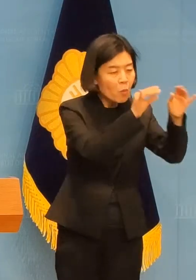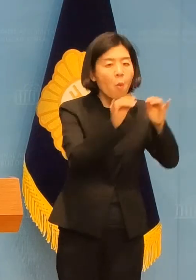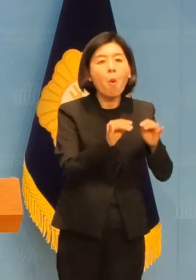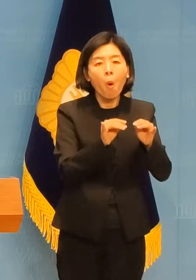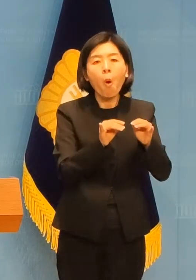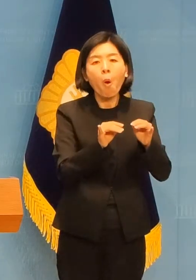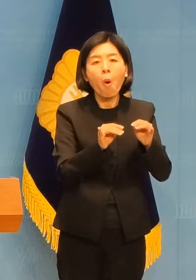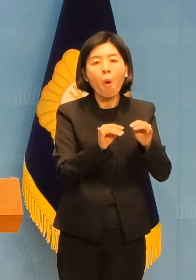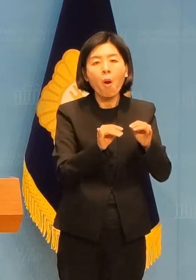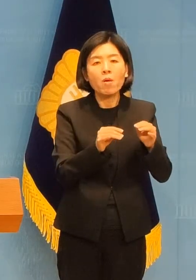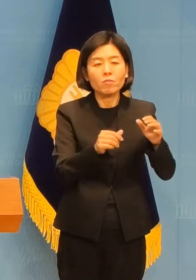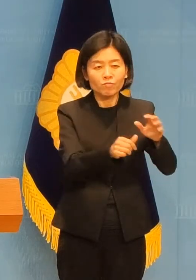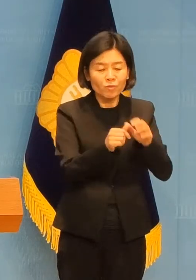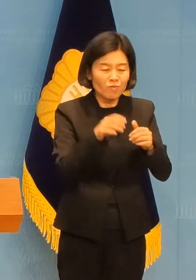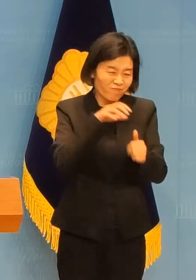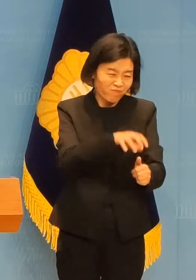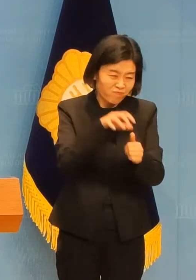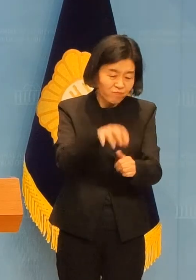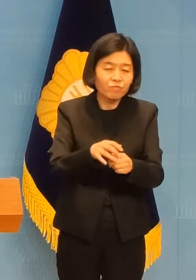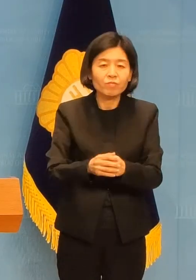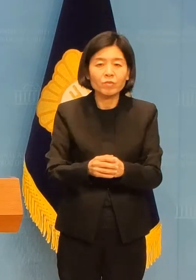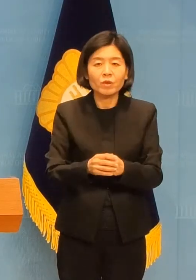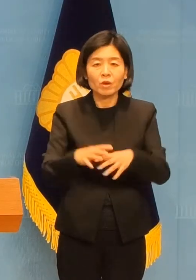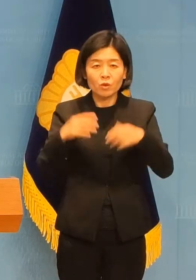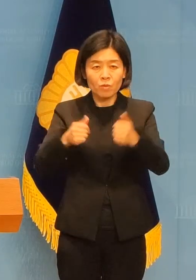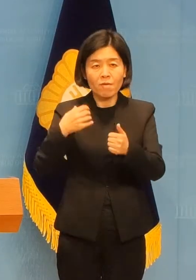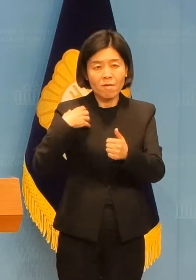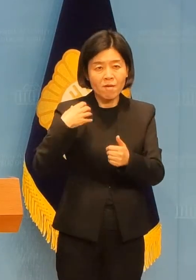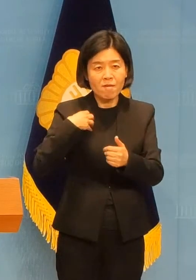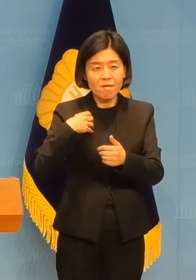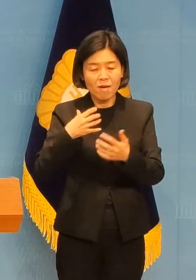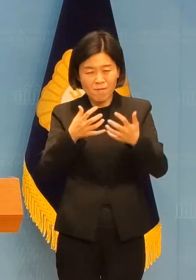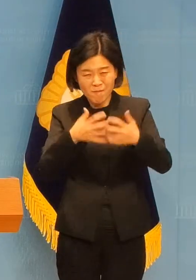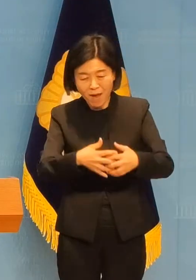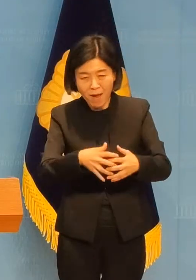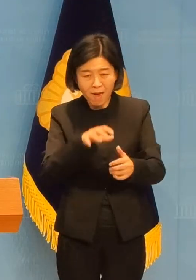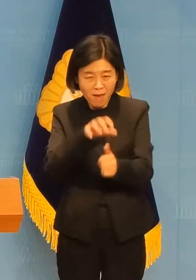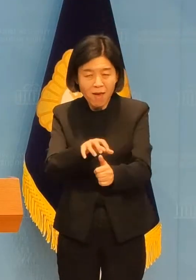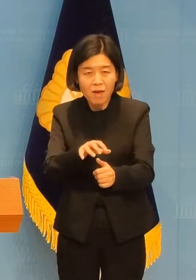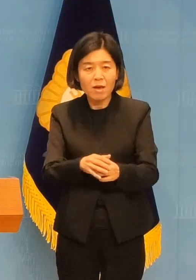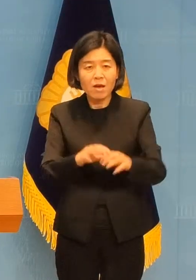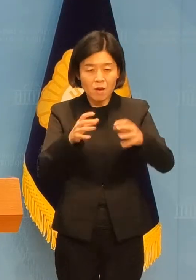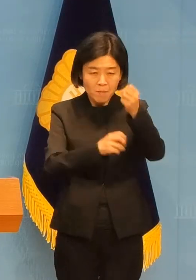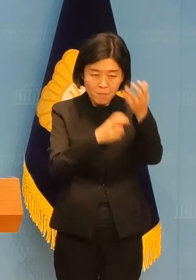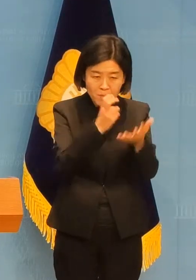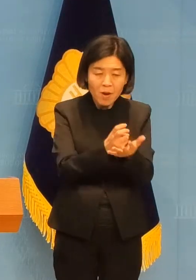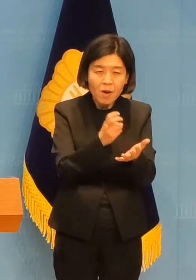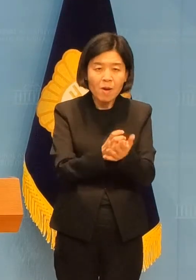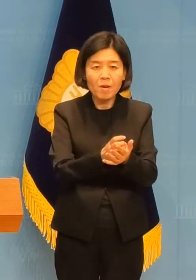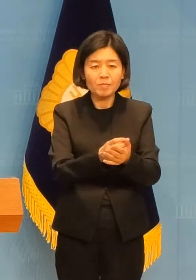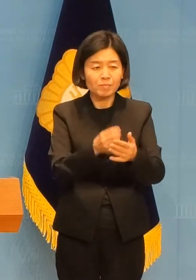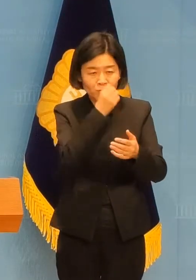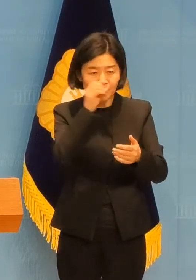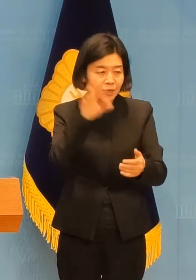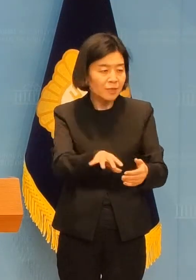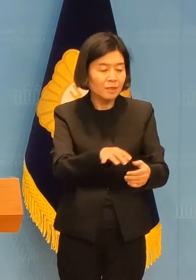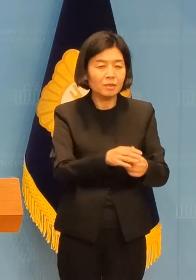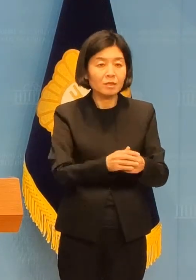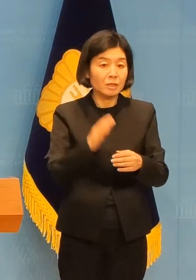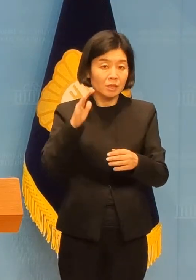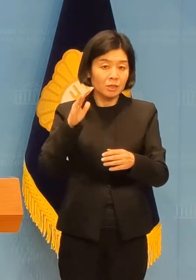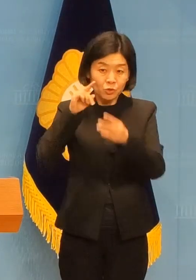이는 국회의 기능을 마비시키고 헌법 질서를 무시한 심각한 행위이며 대통령과의 통화